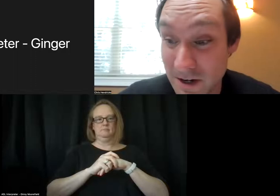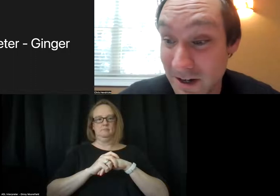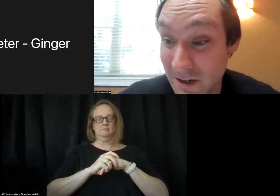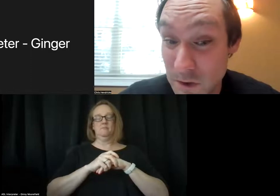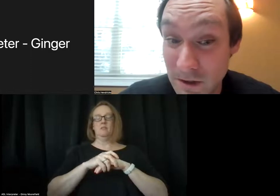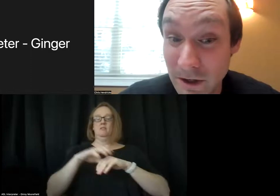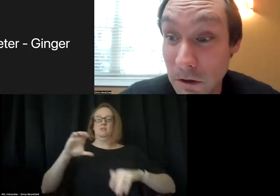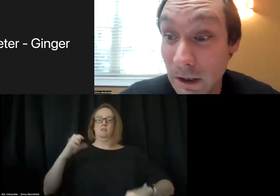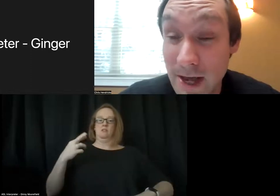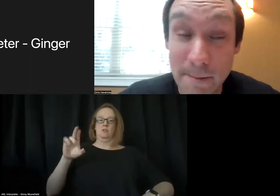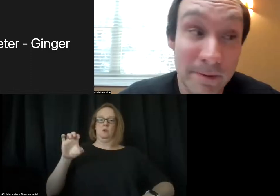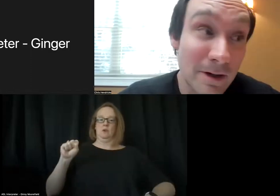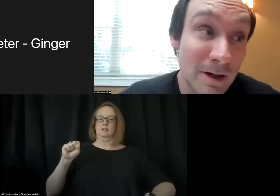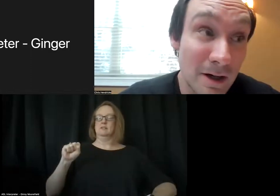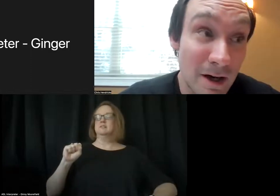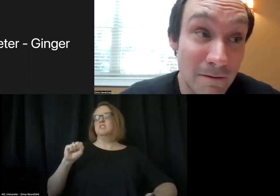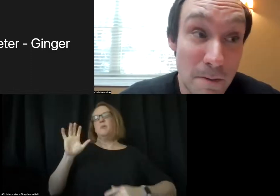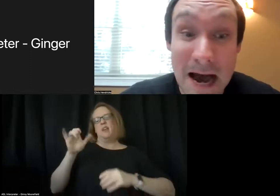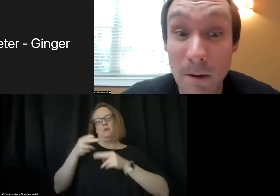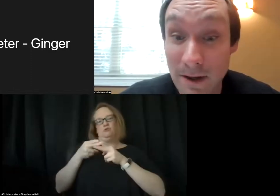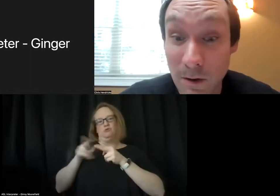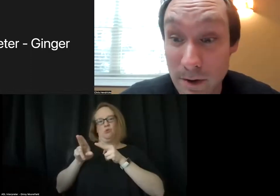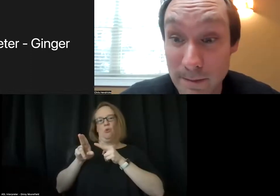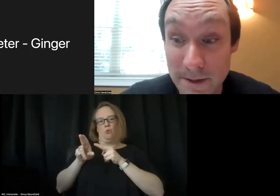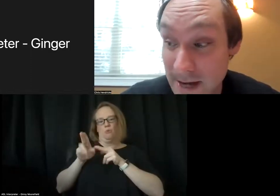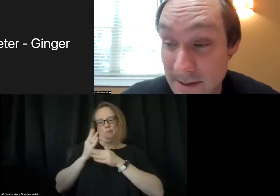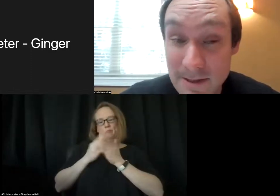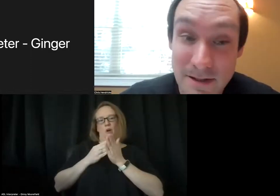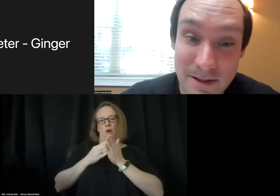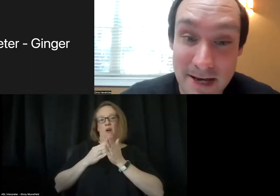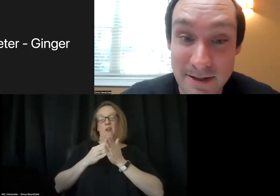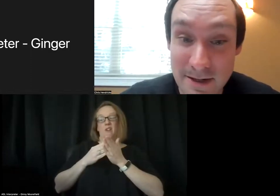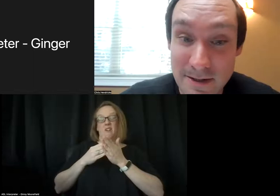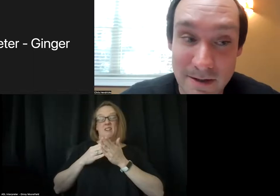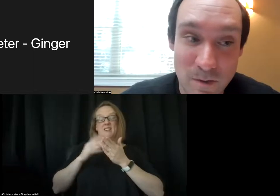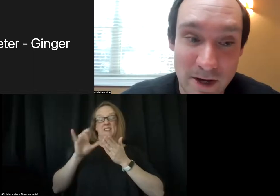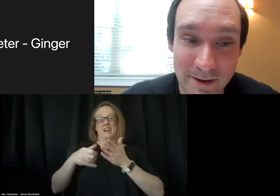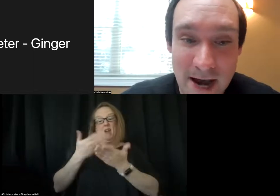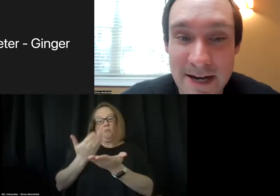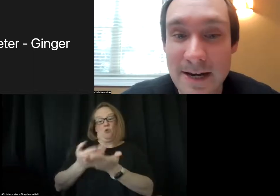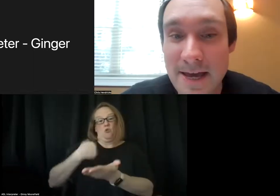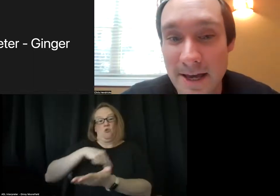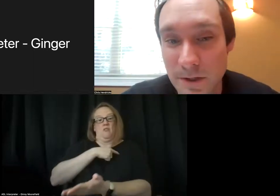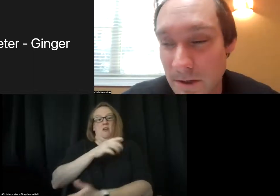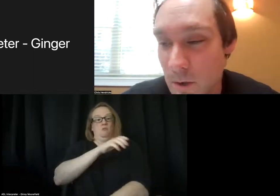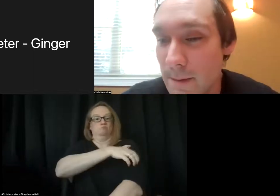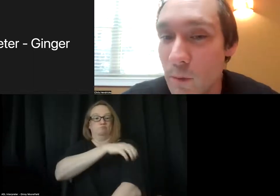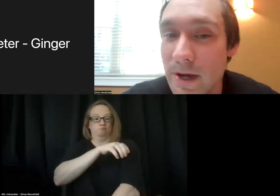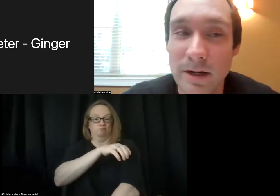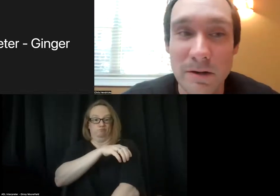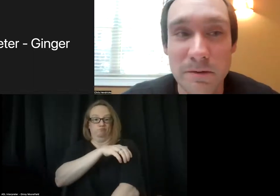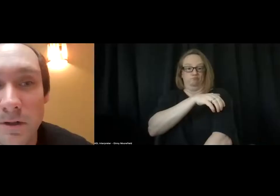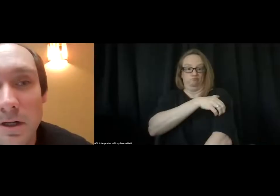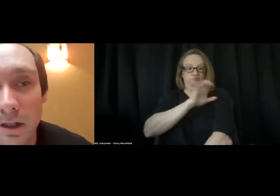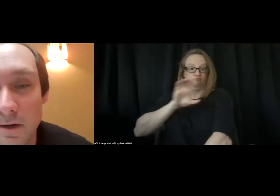Entonces eso no es más que un pequeño vídeo del poder que nosotros poseemos como ciudadanos